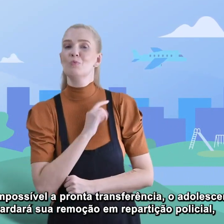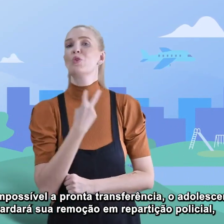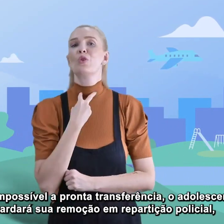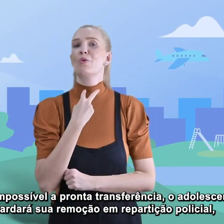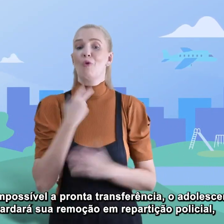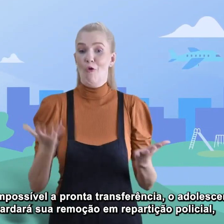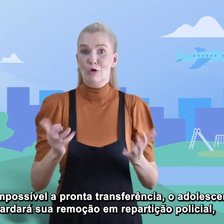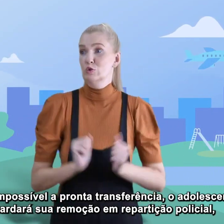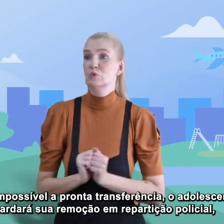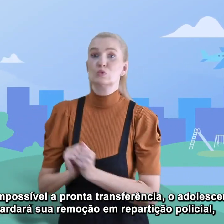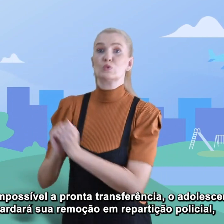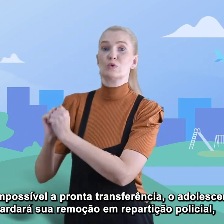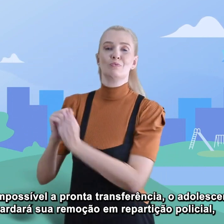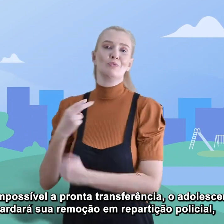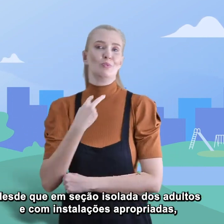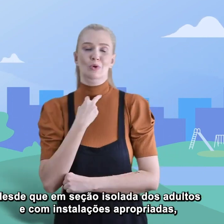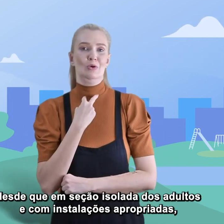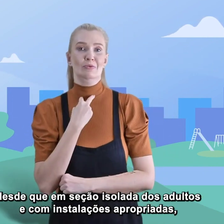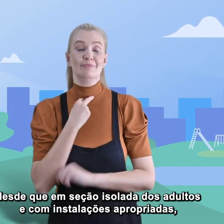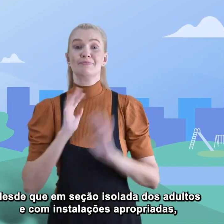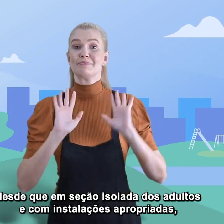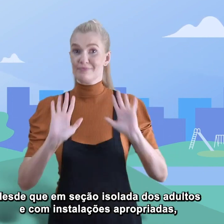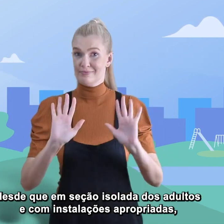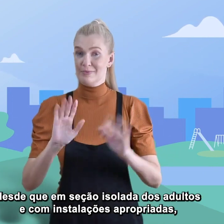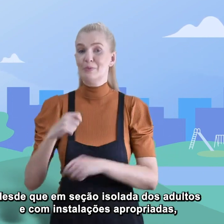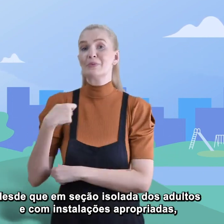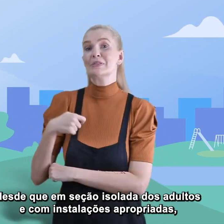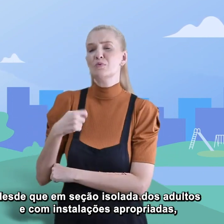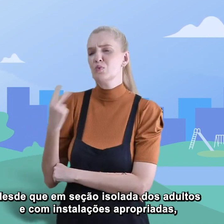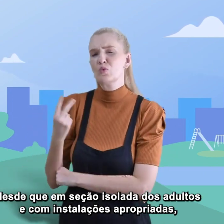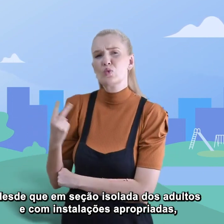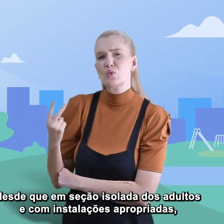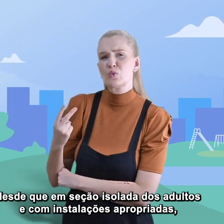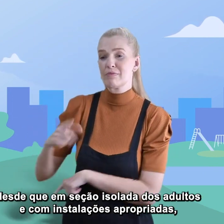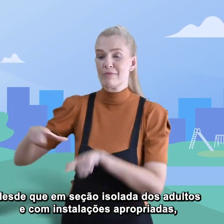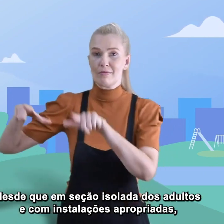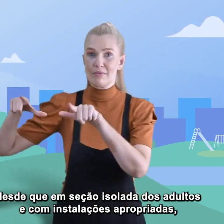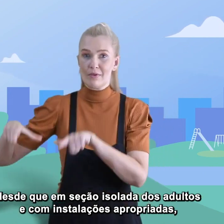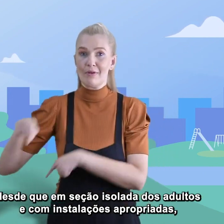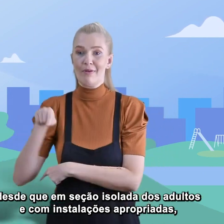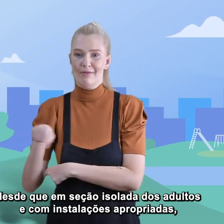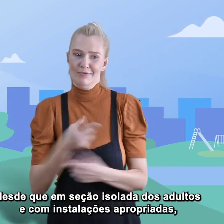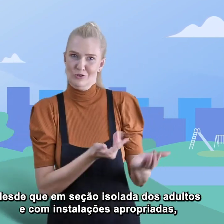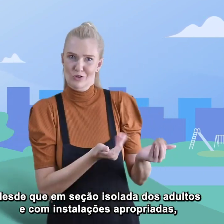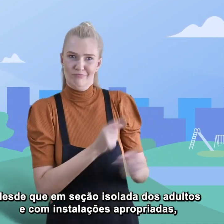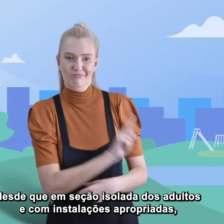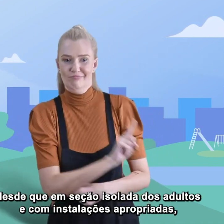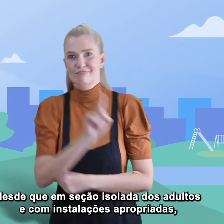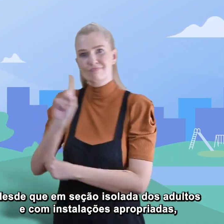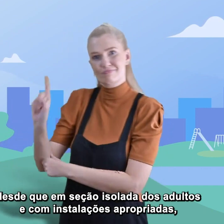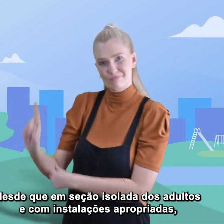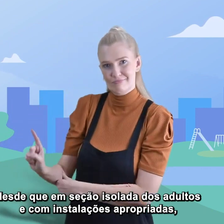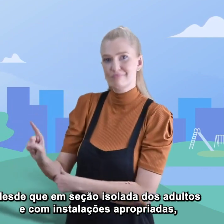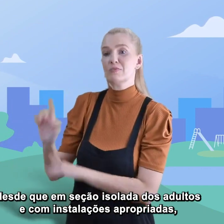em repartição policial, desde que em seção isolada dos adultos e com instalações